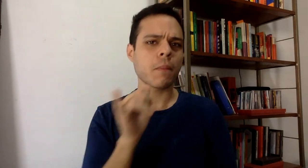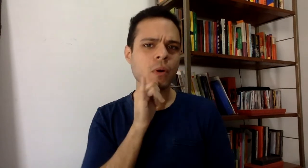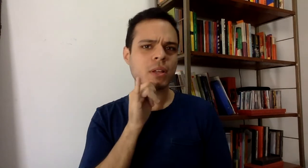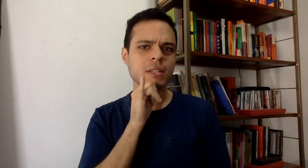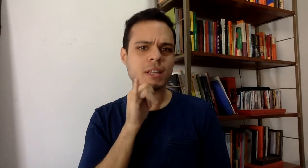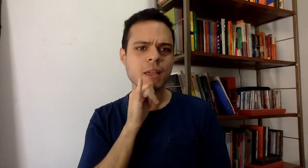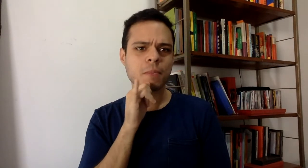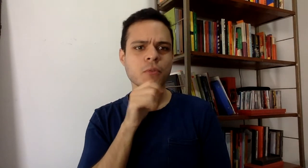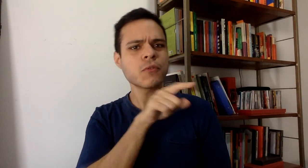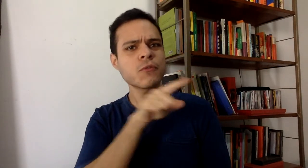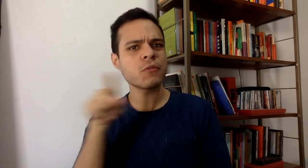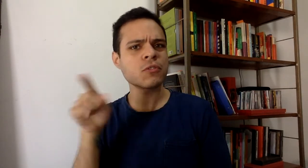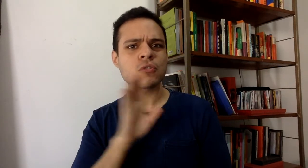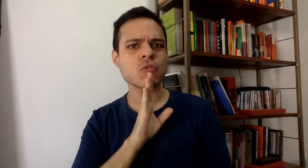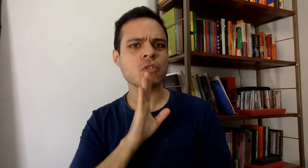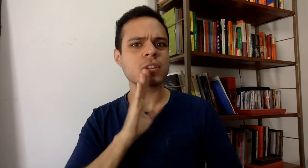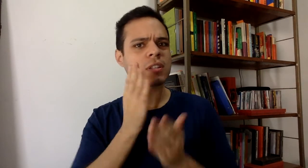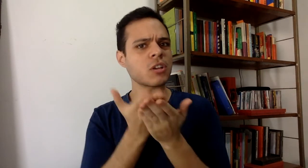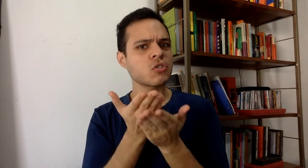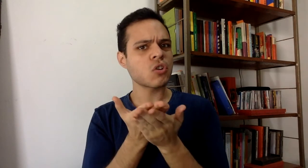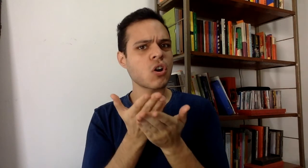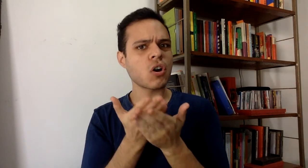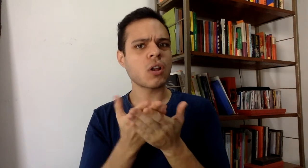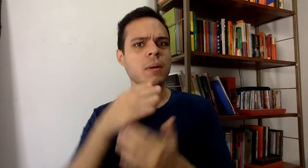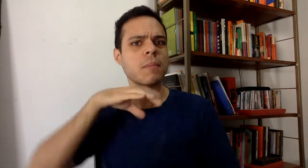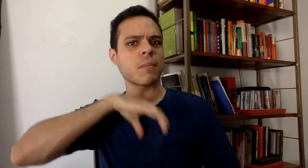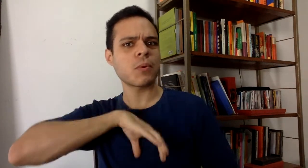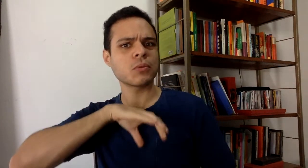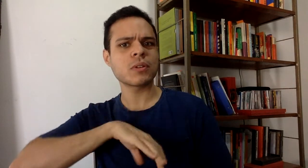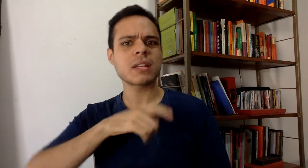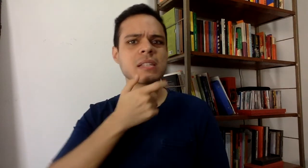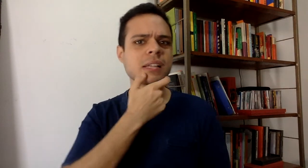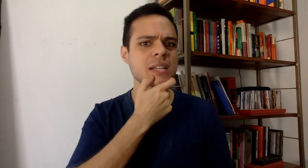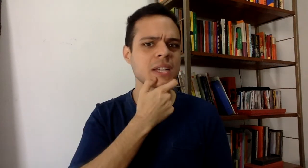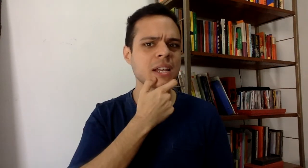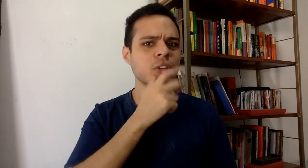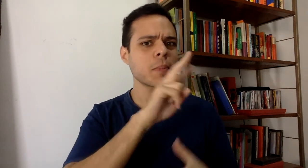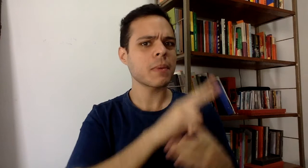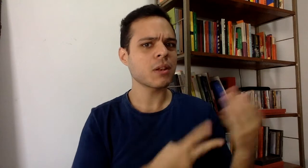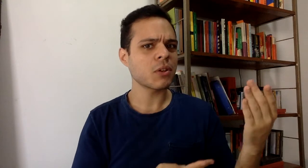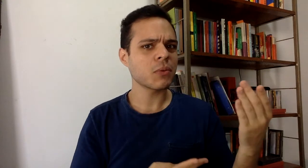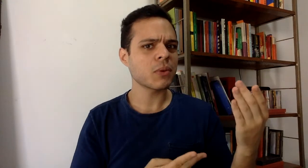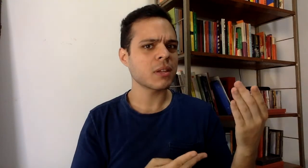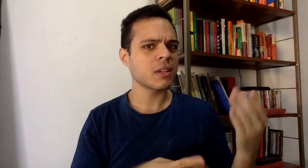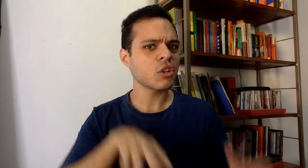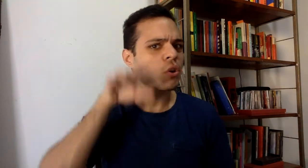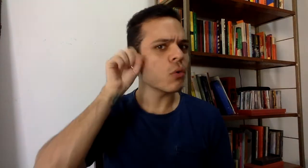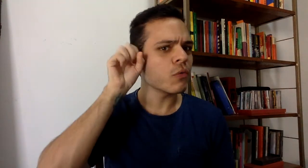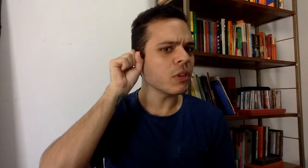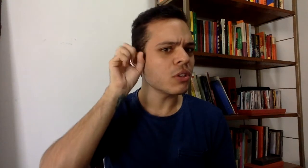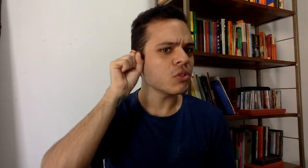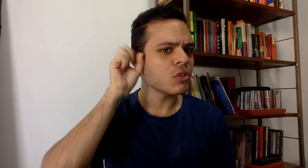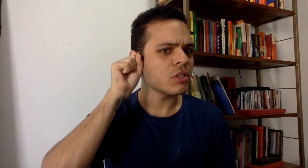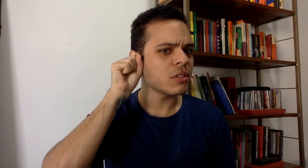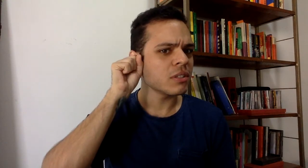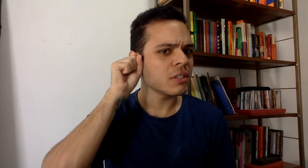língua, como por exemplo, vocês conhecem escolas bilíngues para ouvintes de língua portuguesa e língua